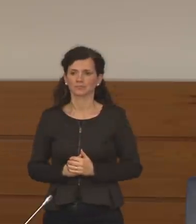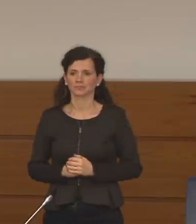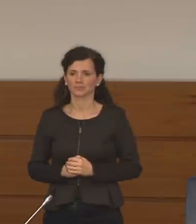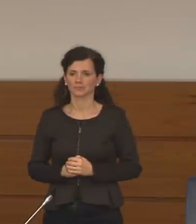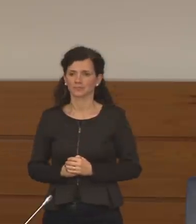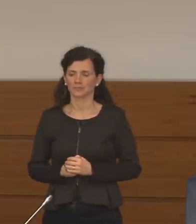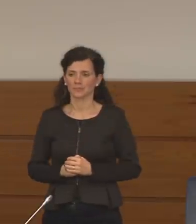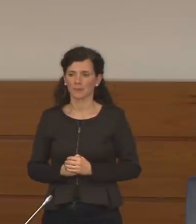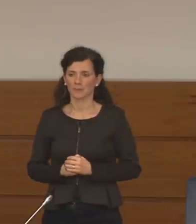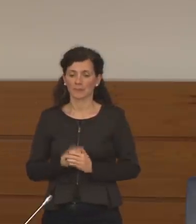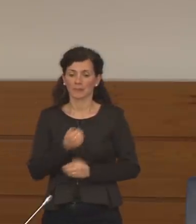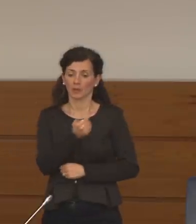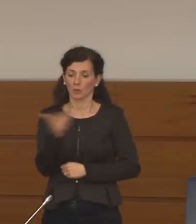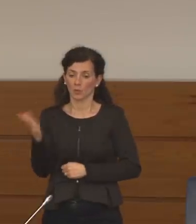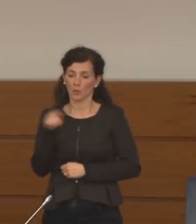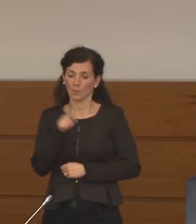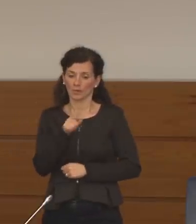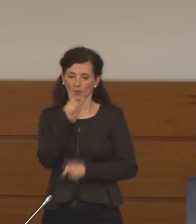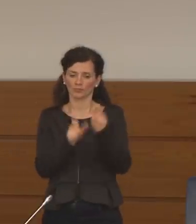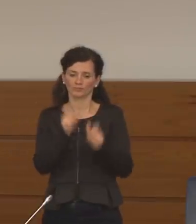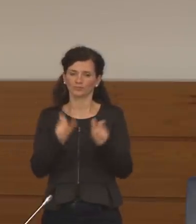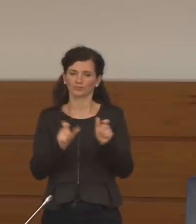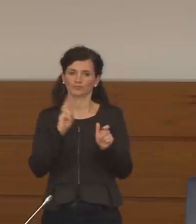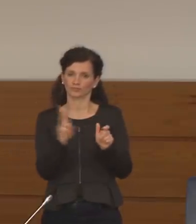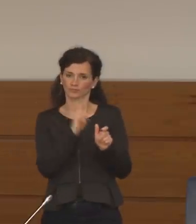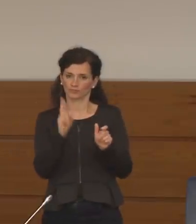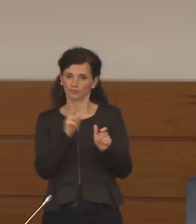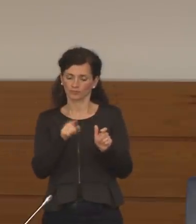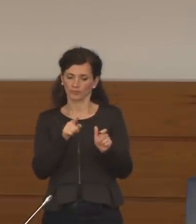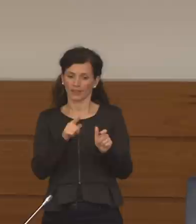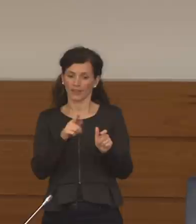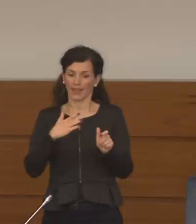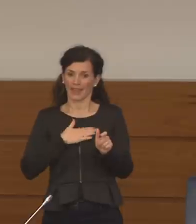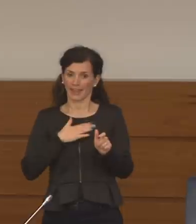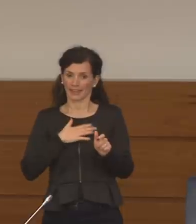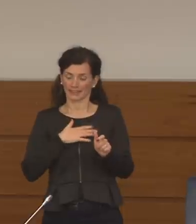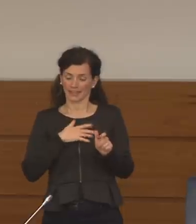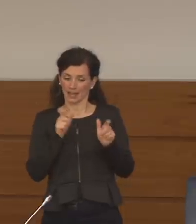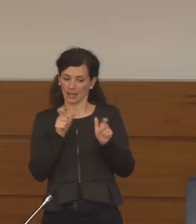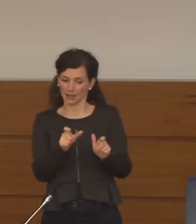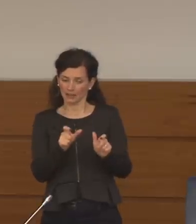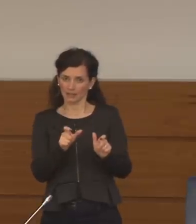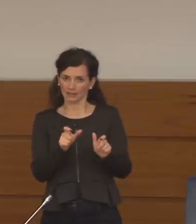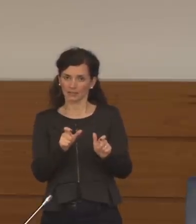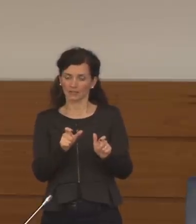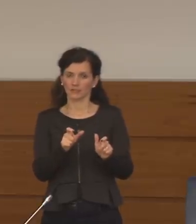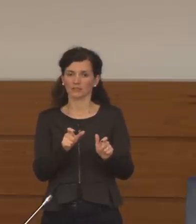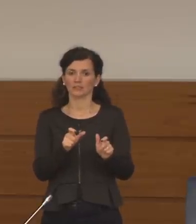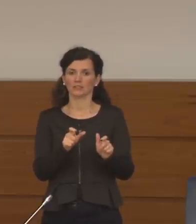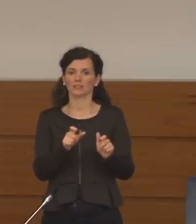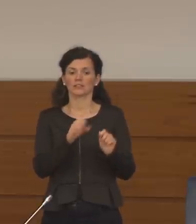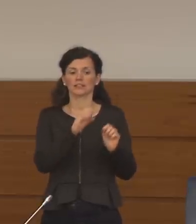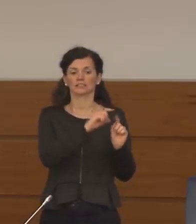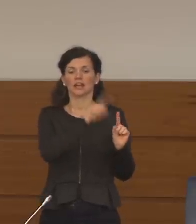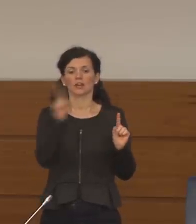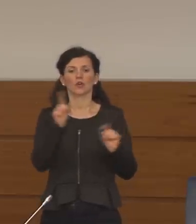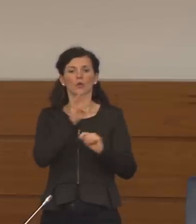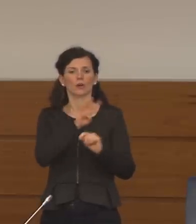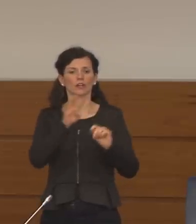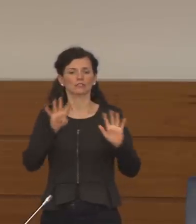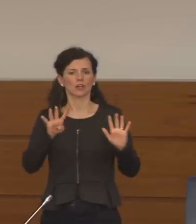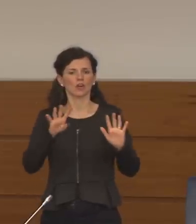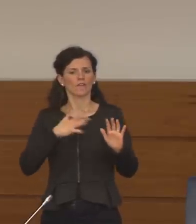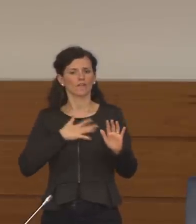numero dei decessi per classi di età nella fascia 0 49 anni è